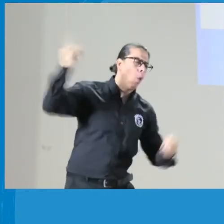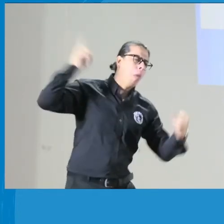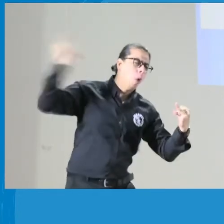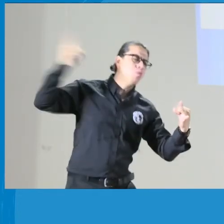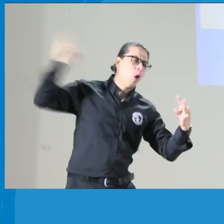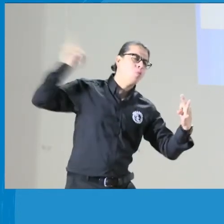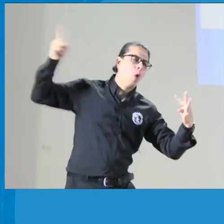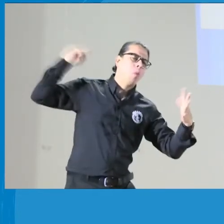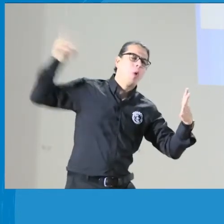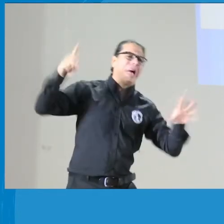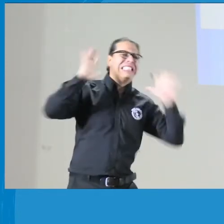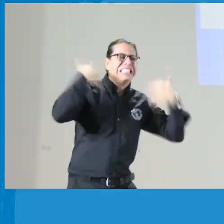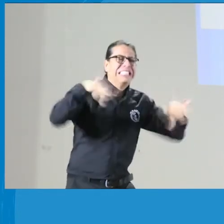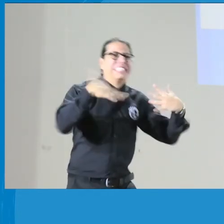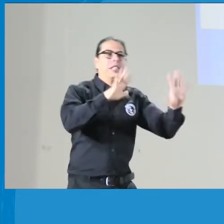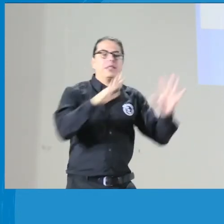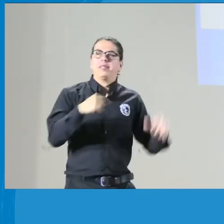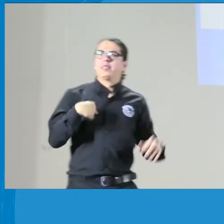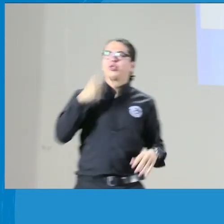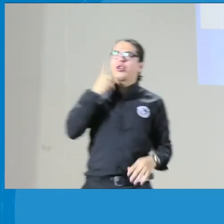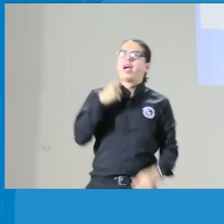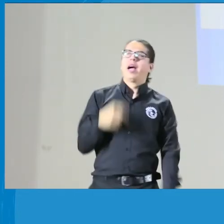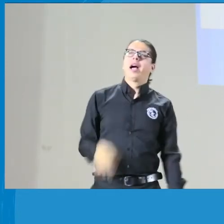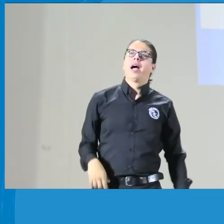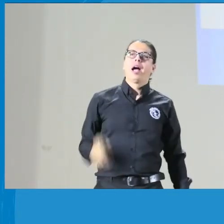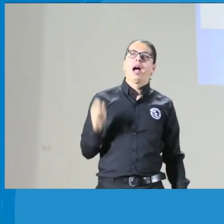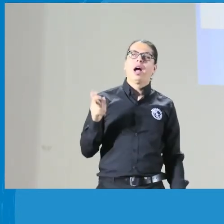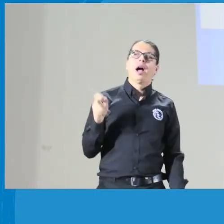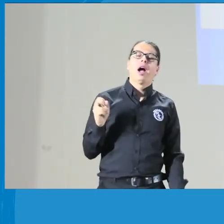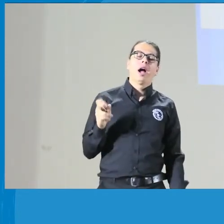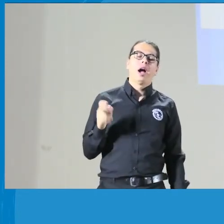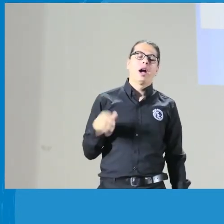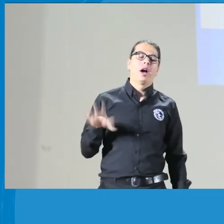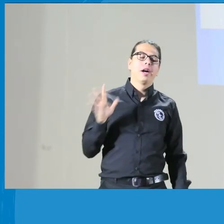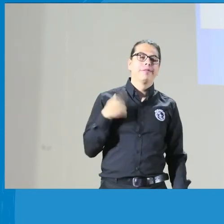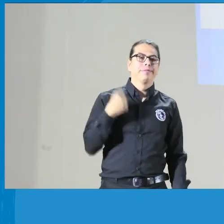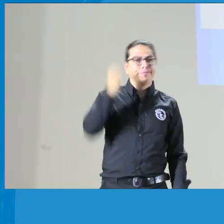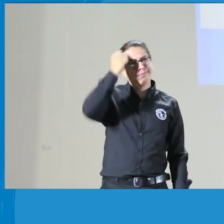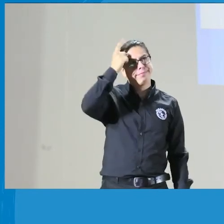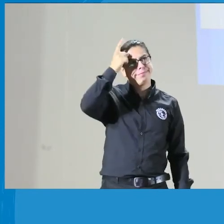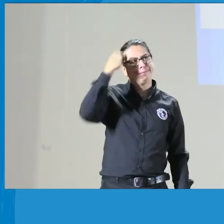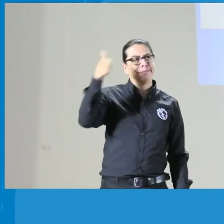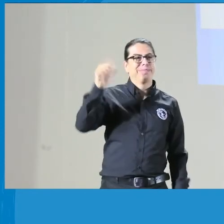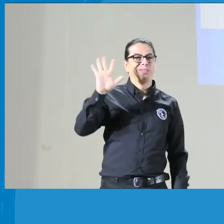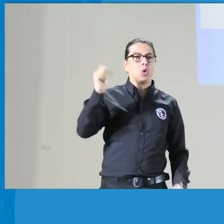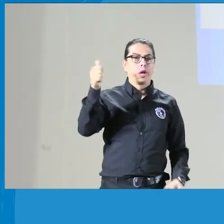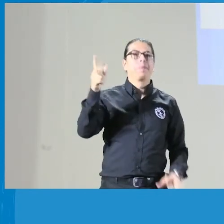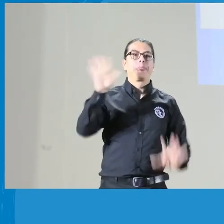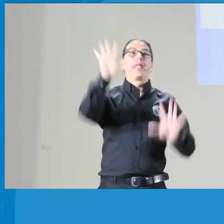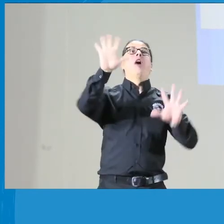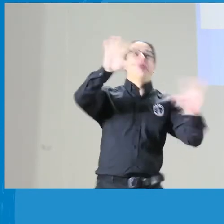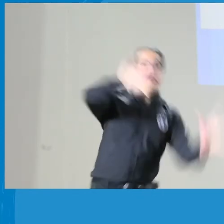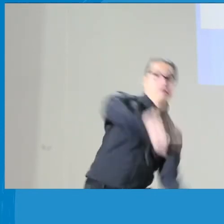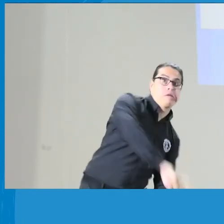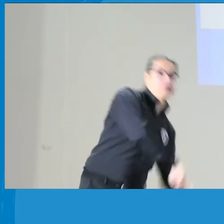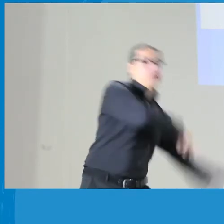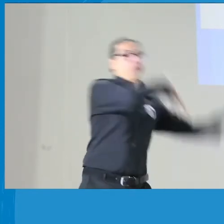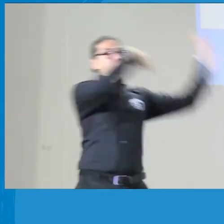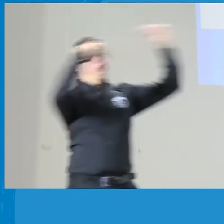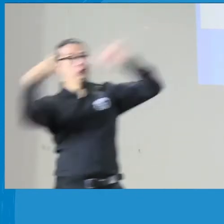me surgieron muchas cosas y empezamos de pronto las excusas. Ah, ok. Sí, entiendo. Sí, así es.